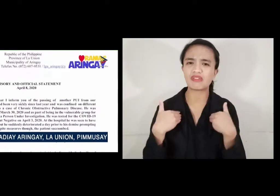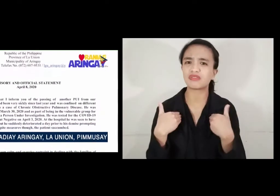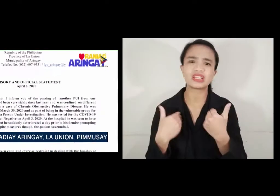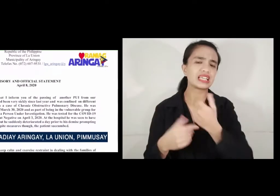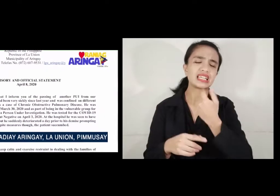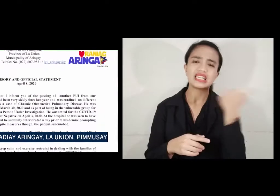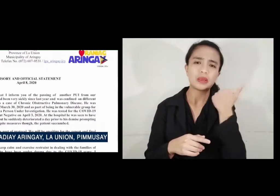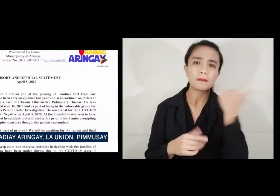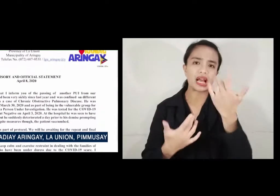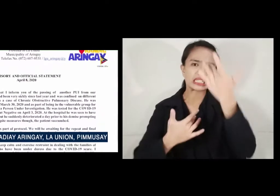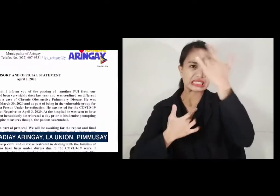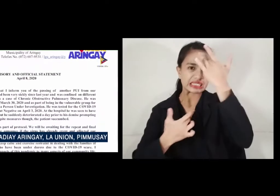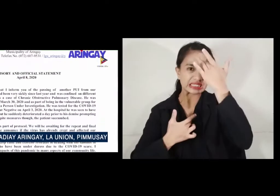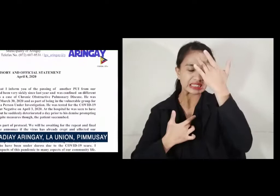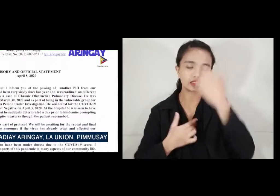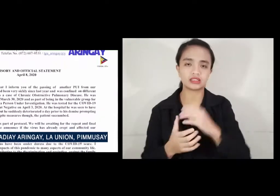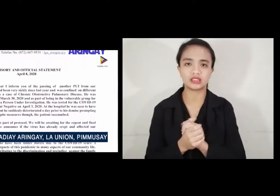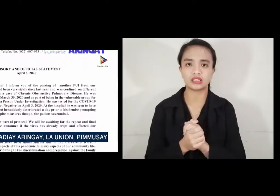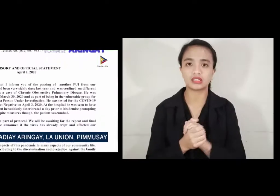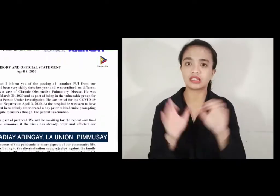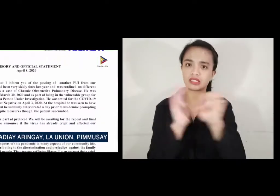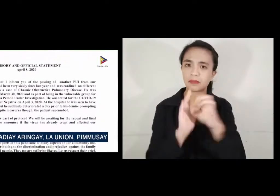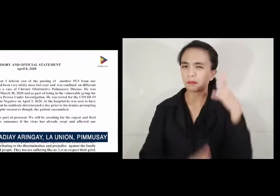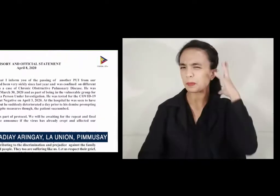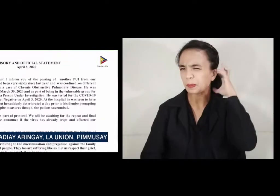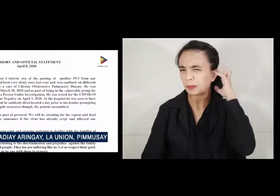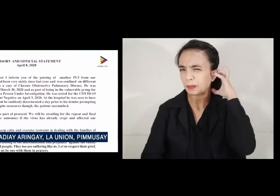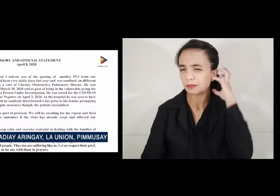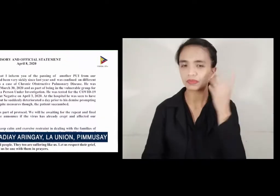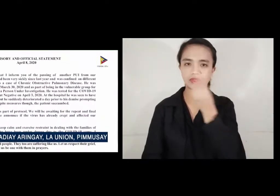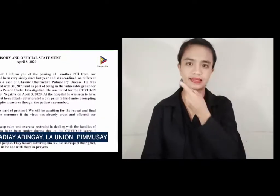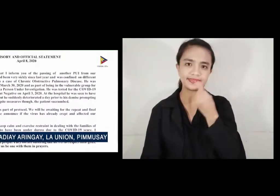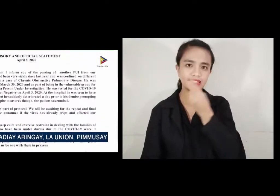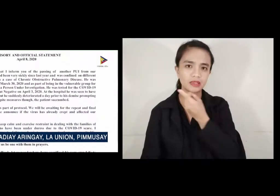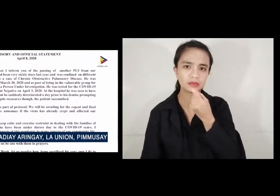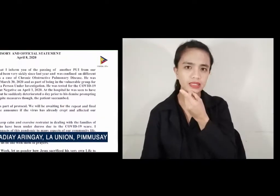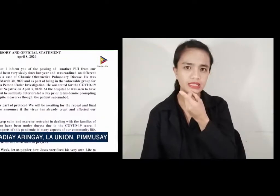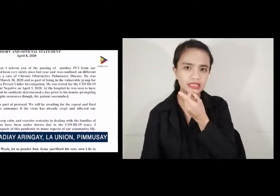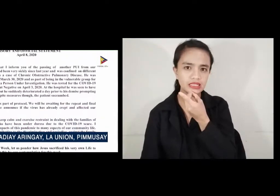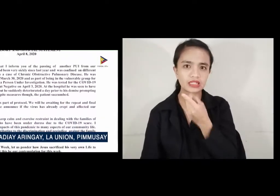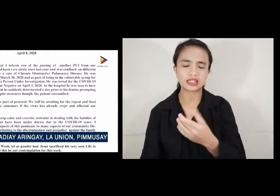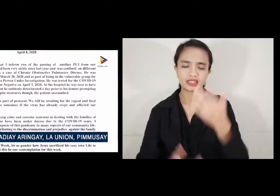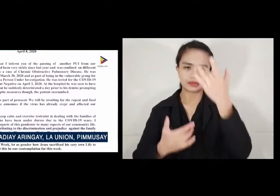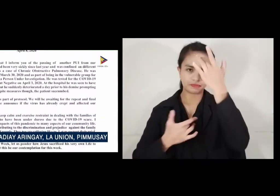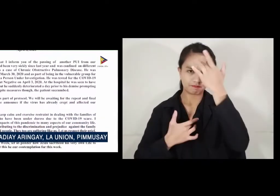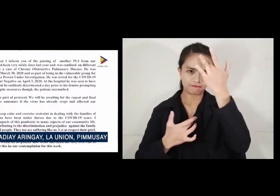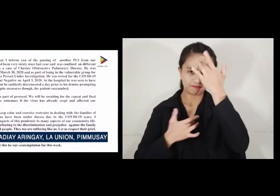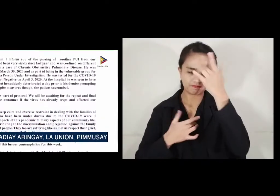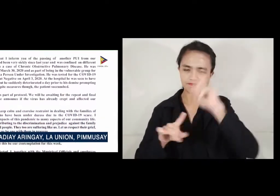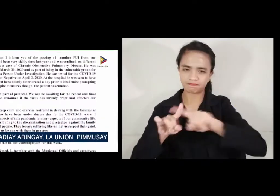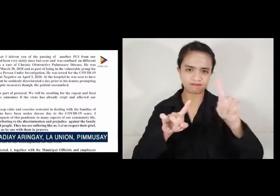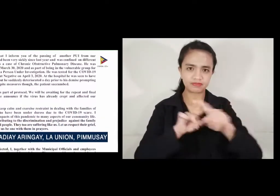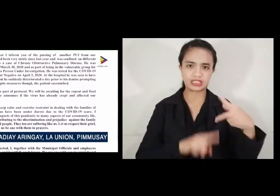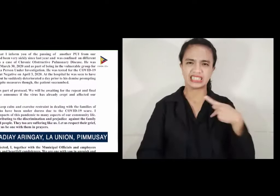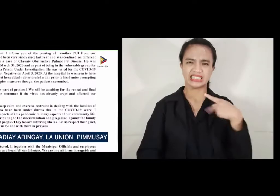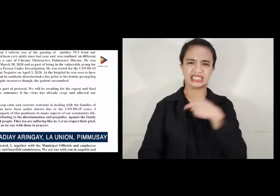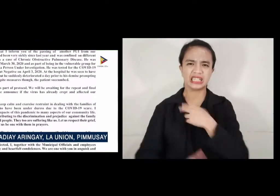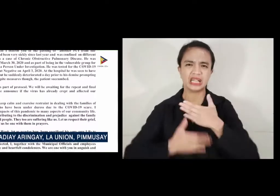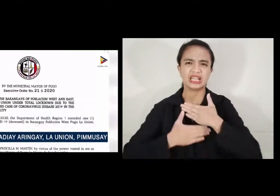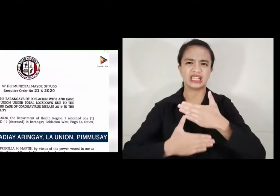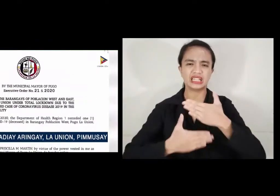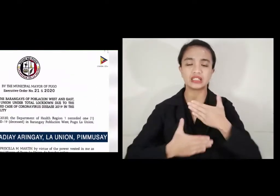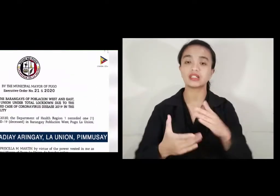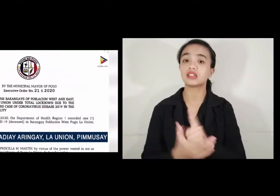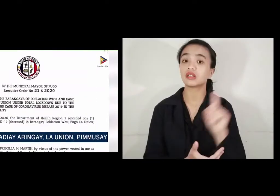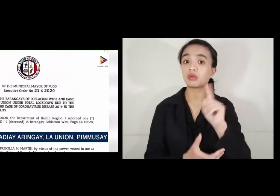nga adanen iti underlying conditions kas iti hypertension, diabetes, ken chronic obstructive pulmonary